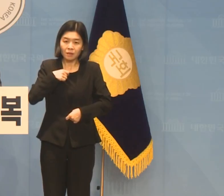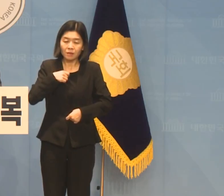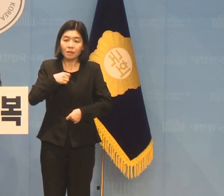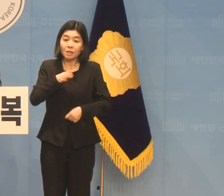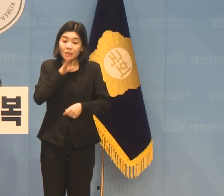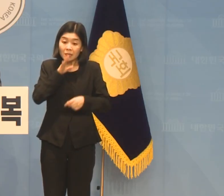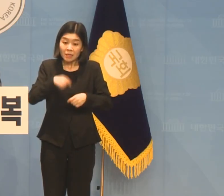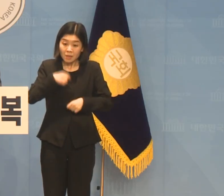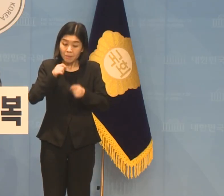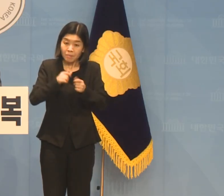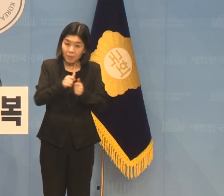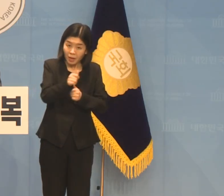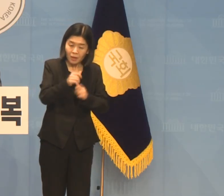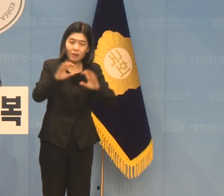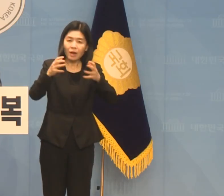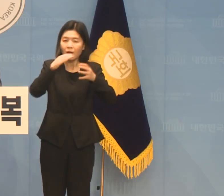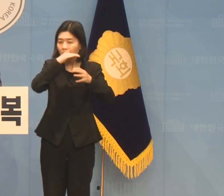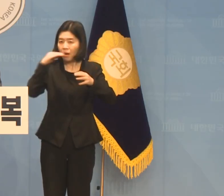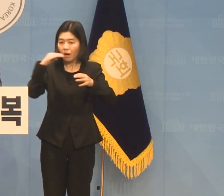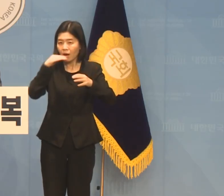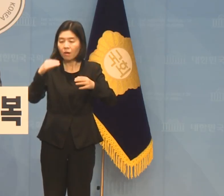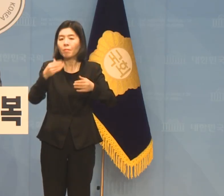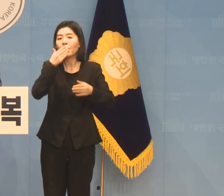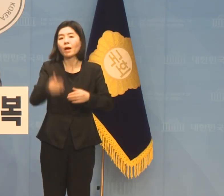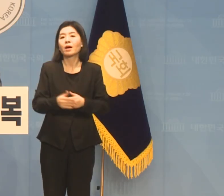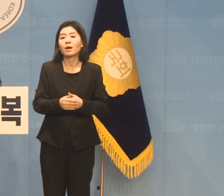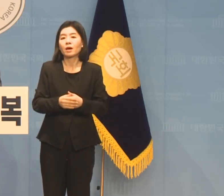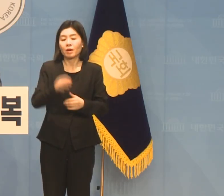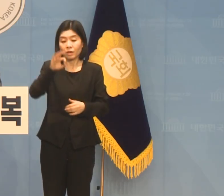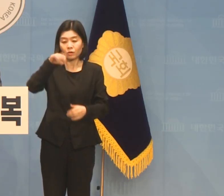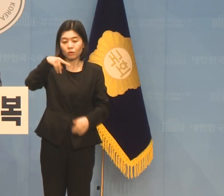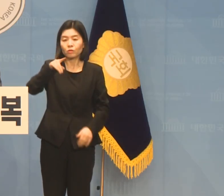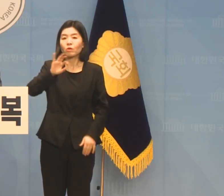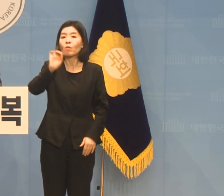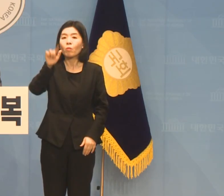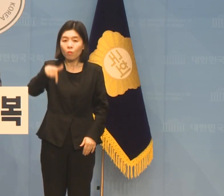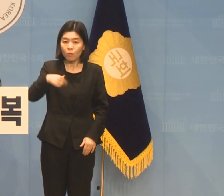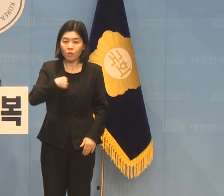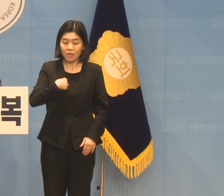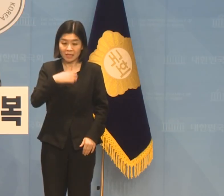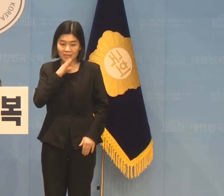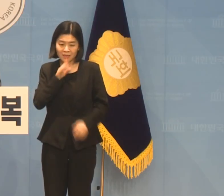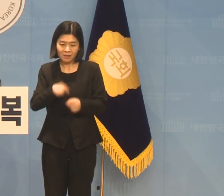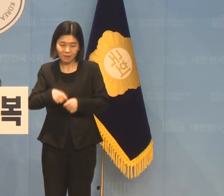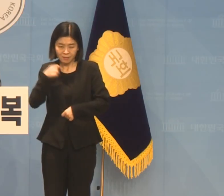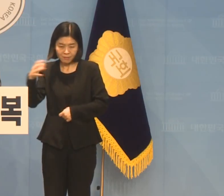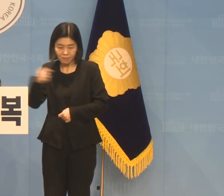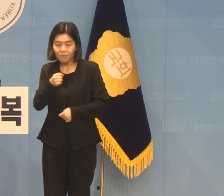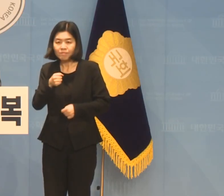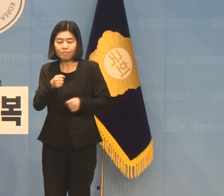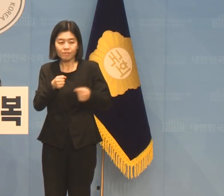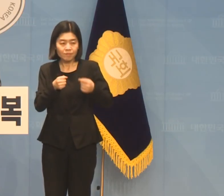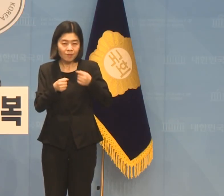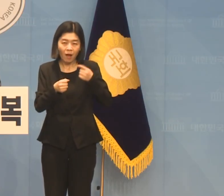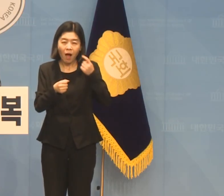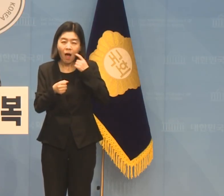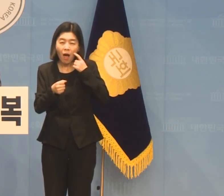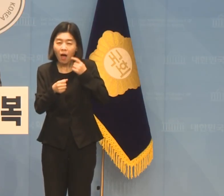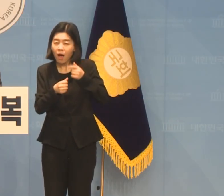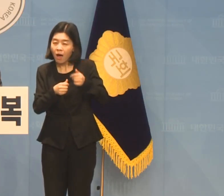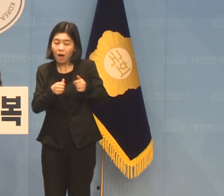바로 섭니다. 유정복이 진실의 창으로 잘못된 가면들을 찢어버리고 대한민국을 바로